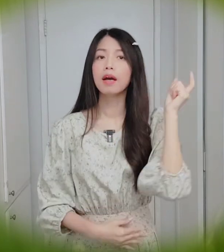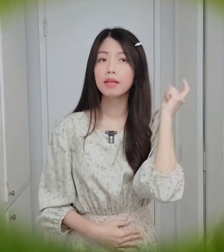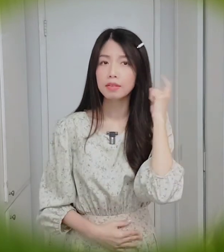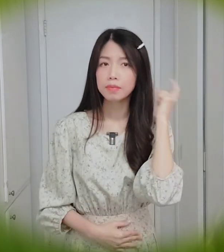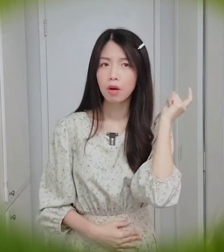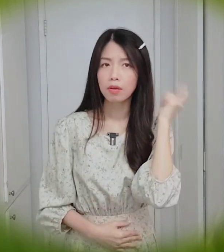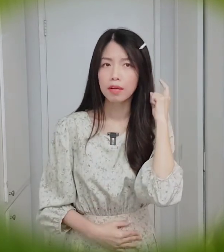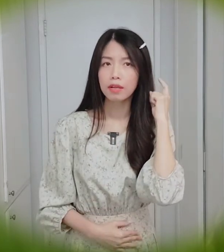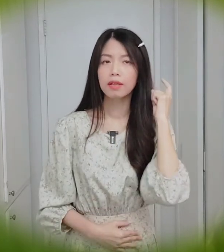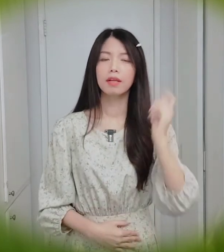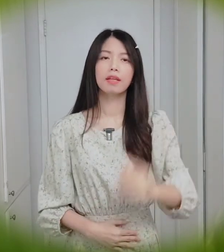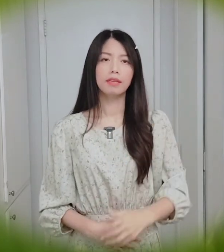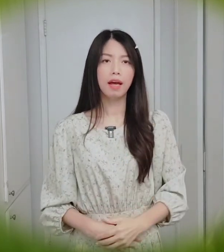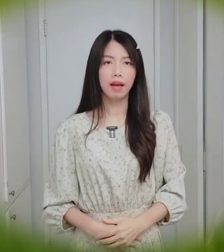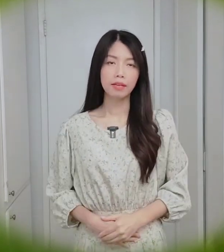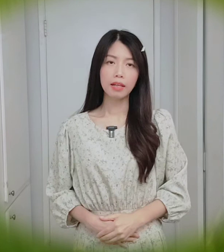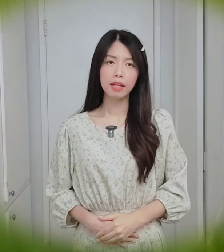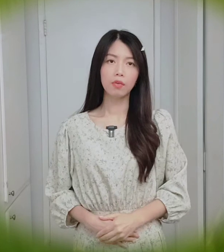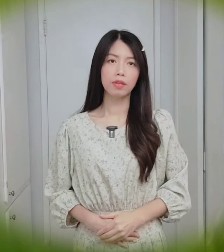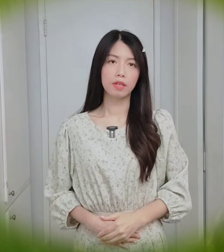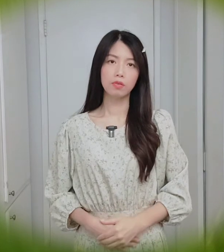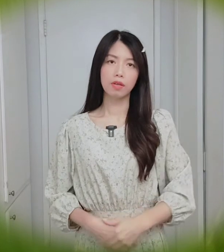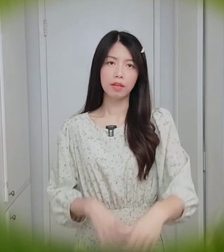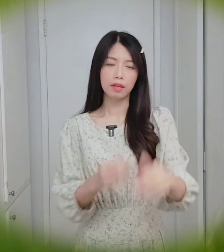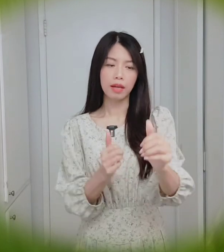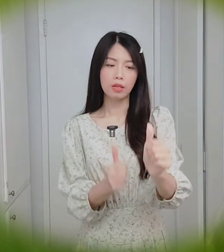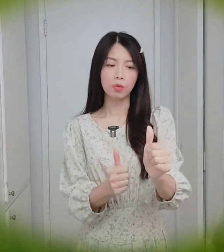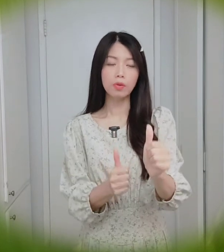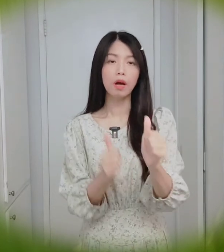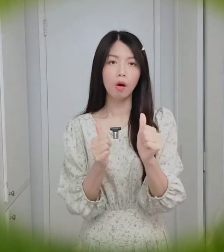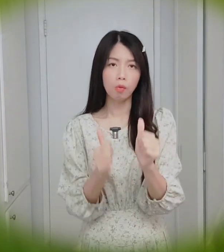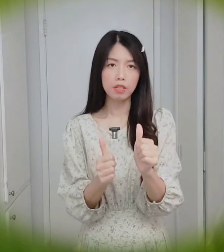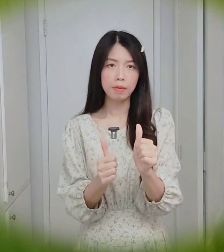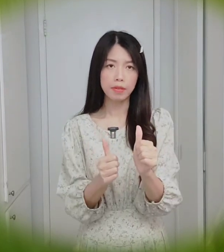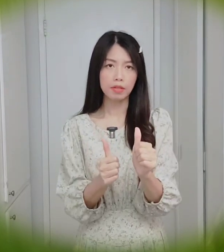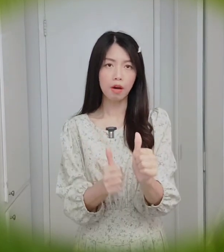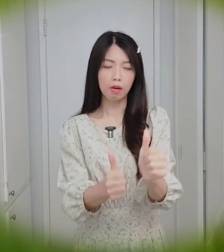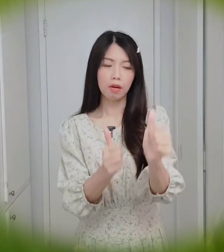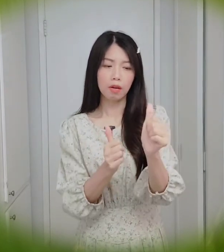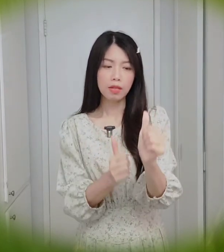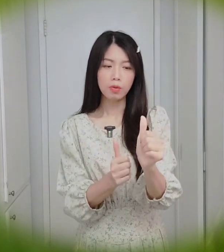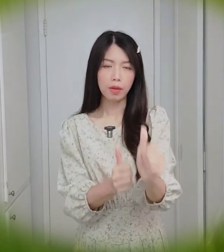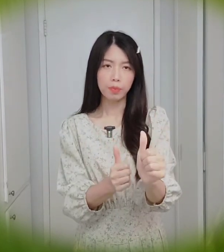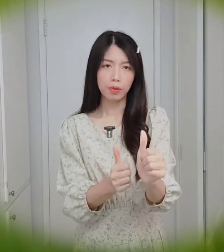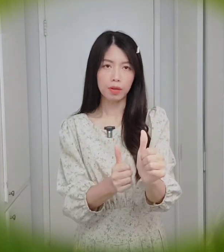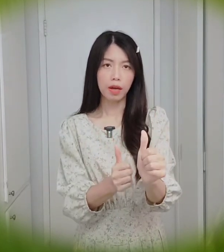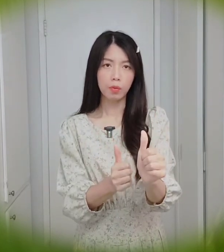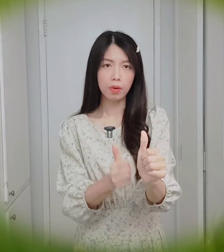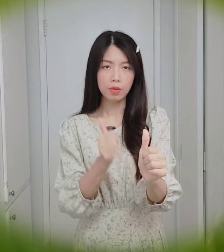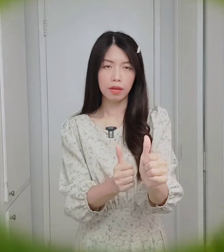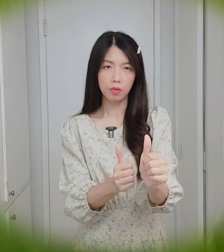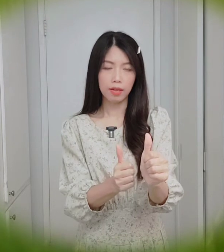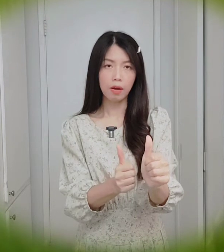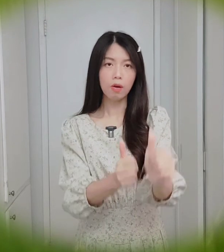주님의 음성을 따르다라고 하는 뜻의 수어는 양손 엄지만 펴셔서 한 손은 앞으로 가게